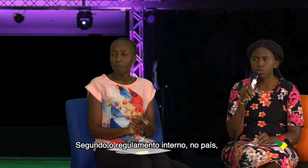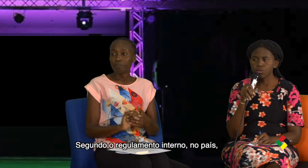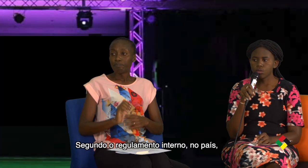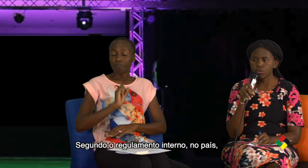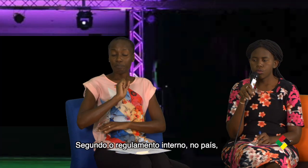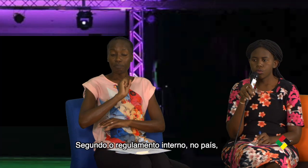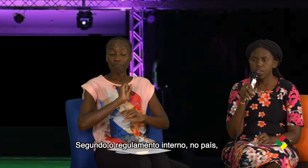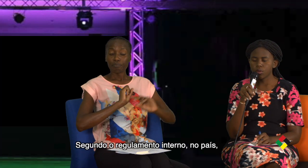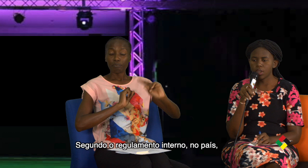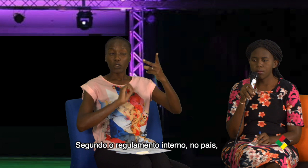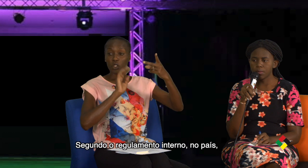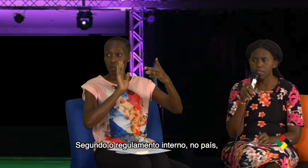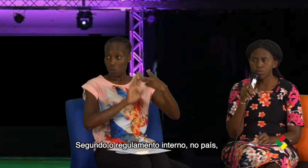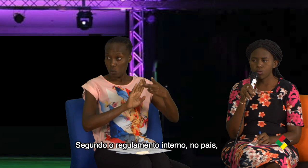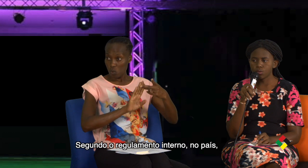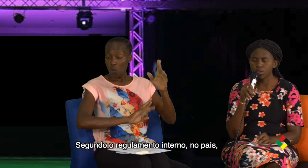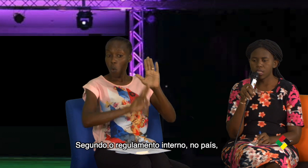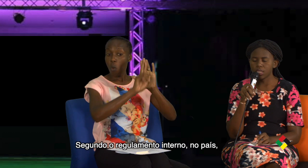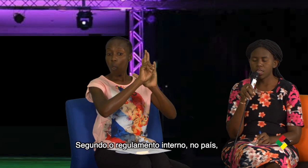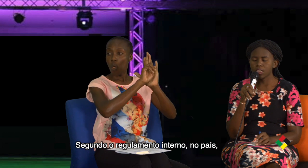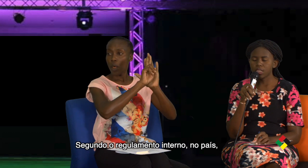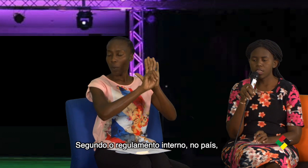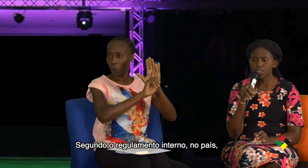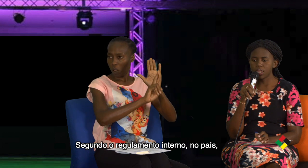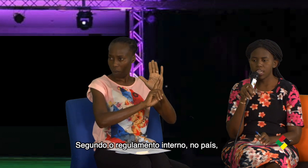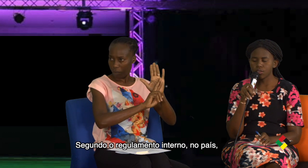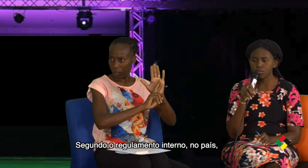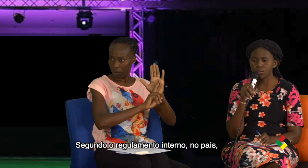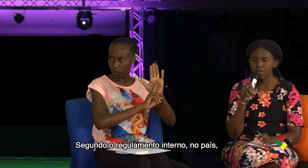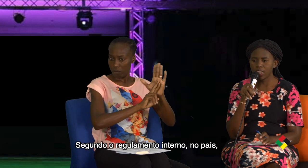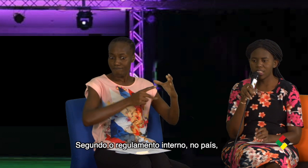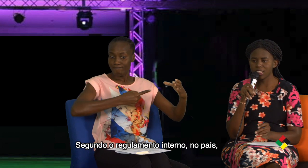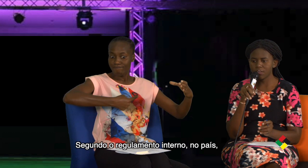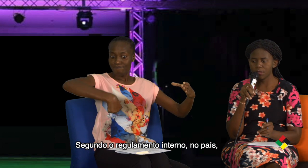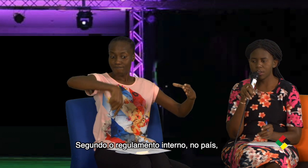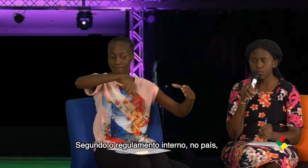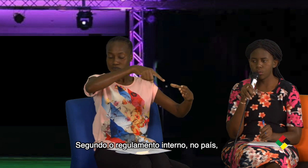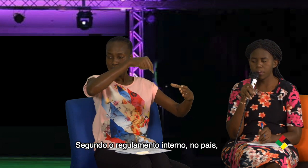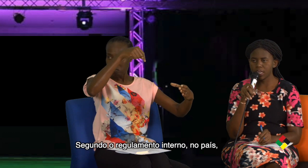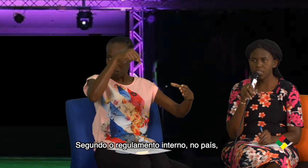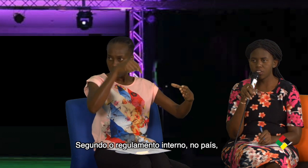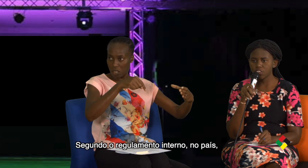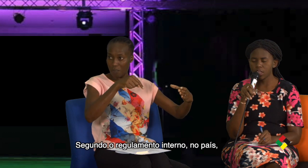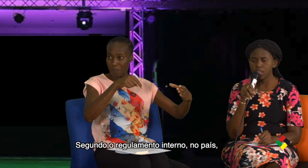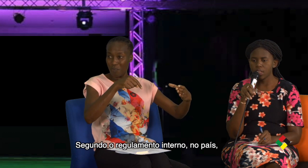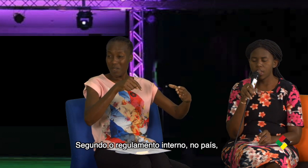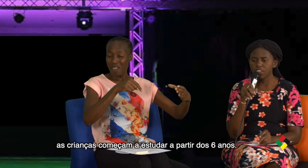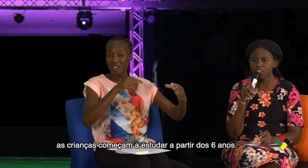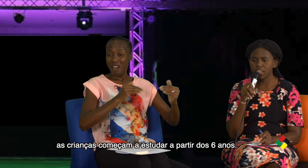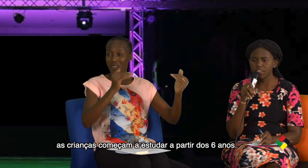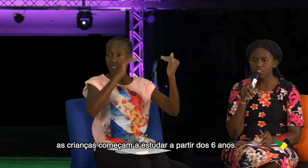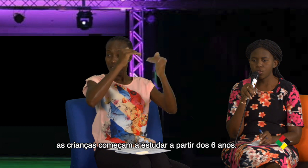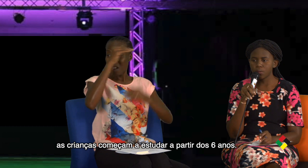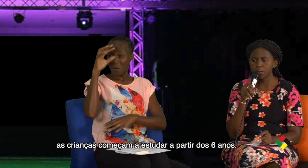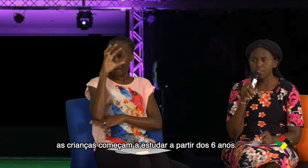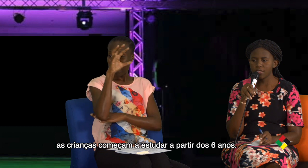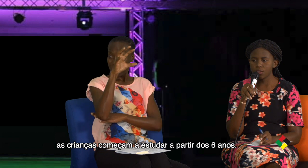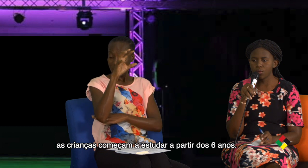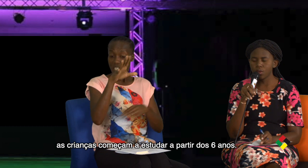Segundo o regulamento interno a nível do país, as crianças começam